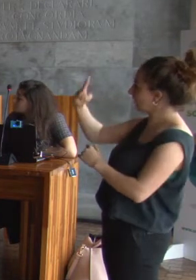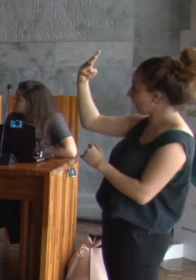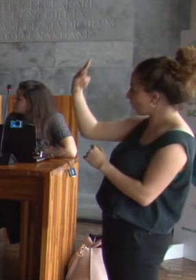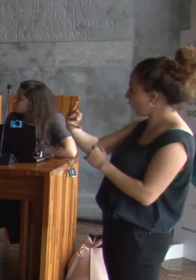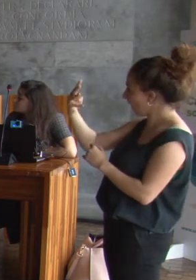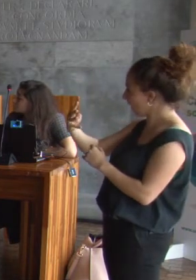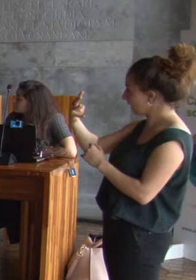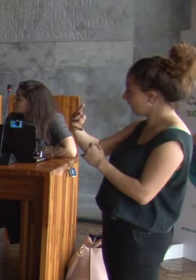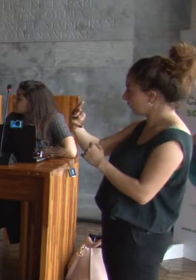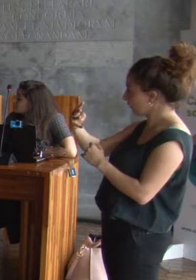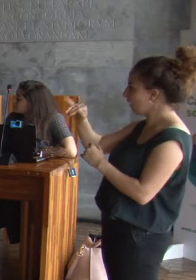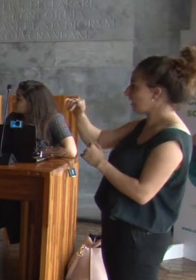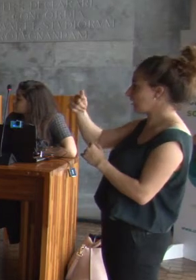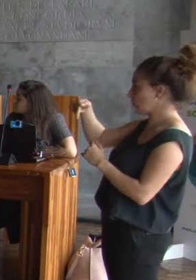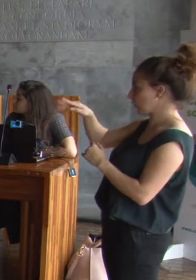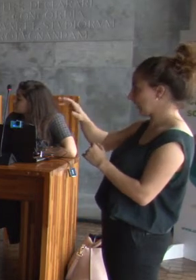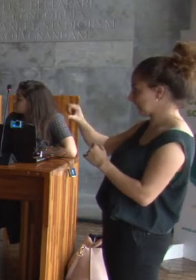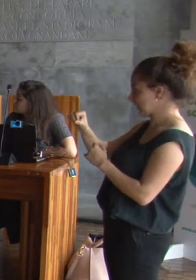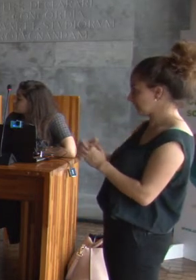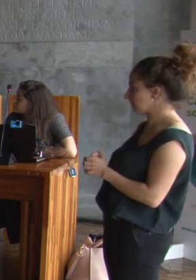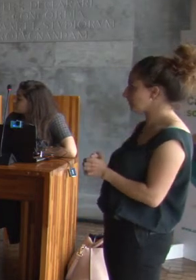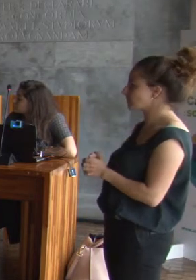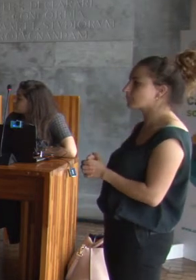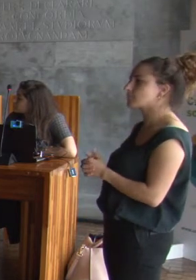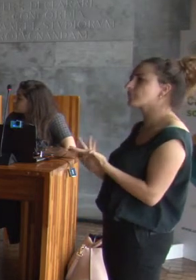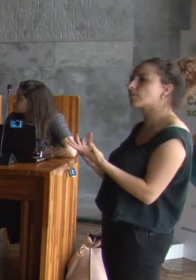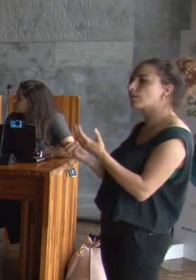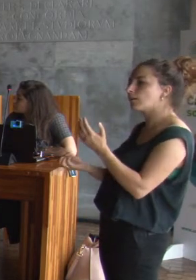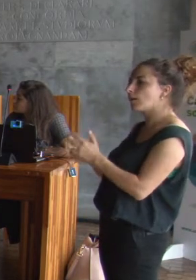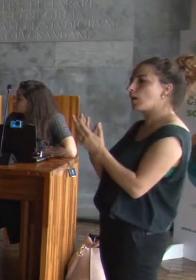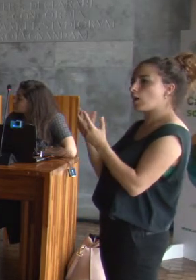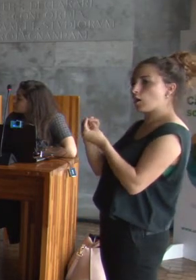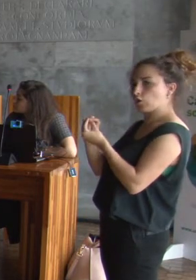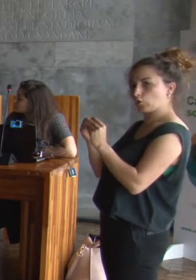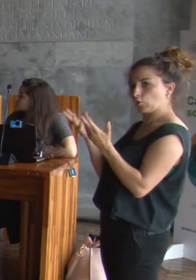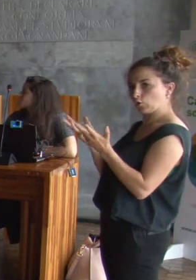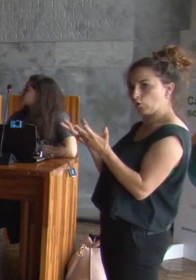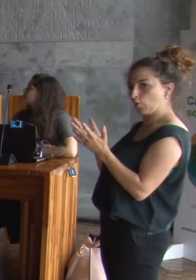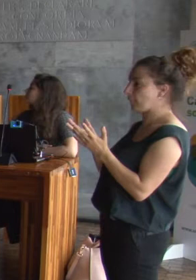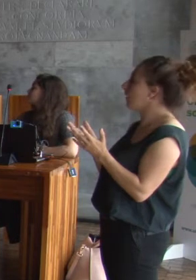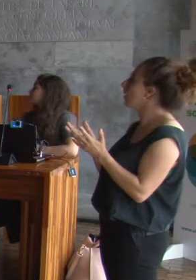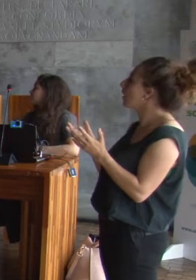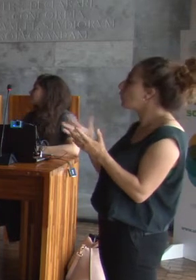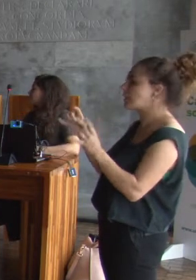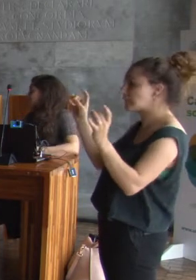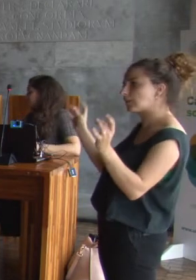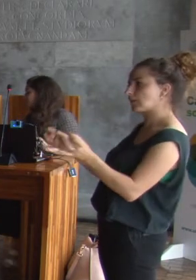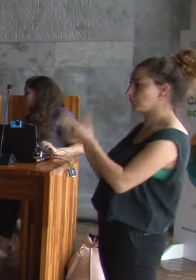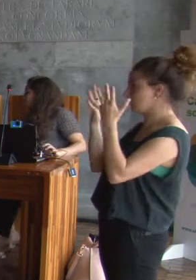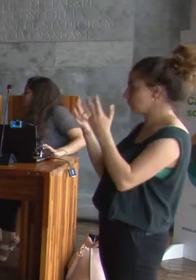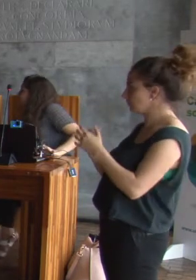del podcast iTunes. Com'è nata l'idea di questo audio documentario? In modo quasi